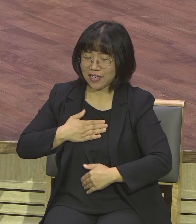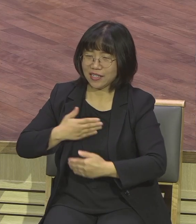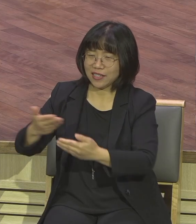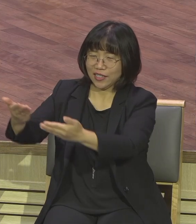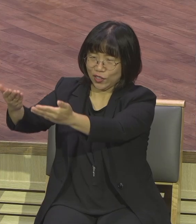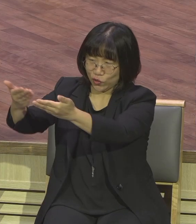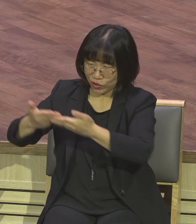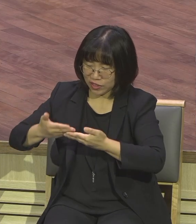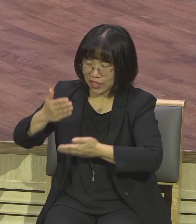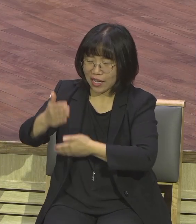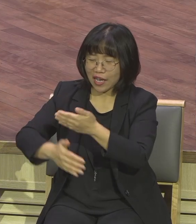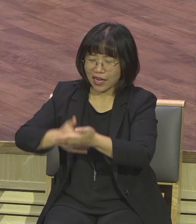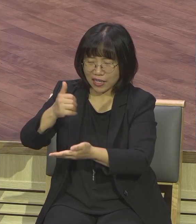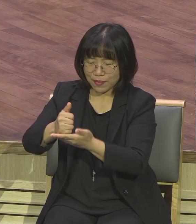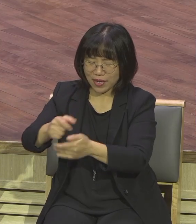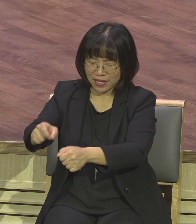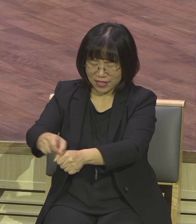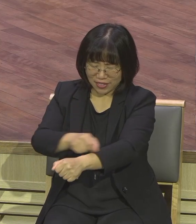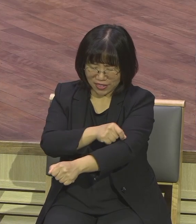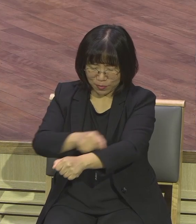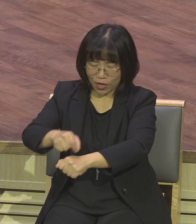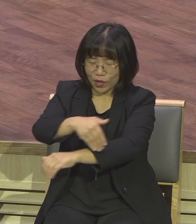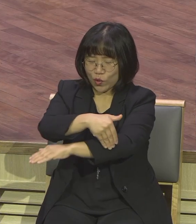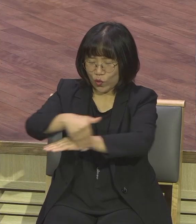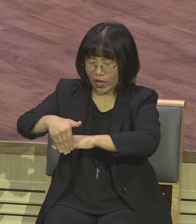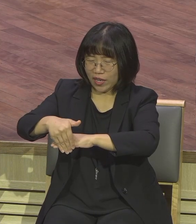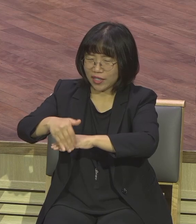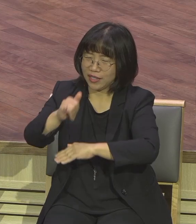하나님의 특별한 계획이 있습니다.